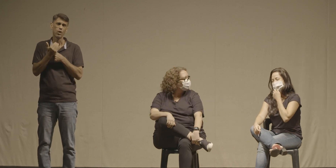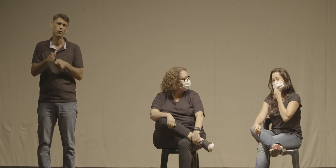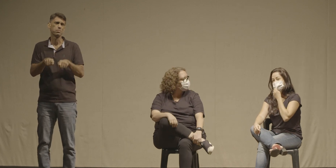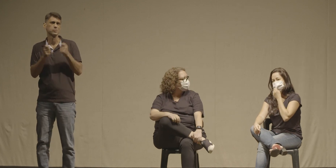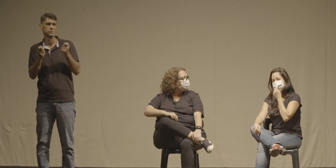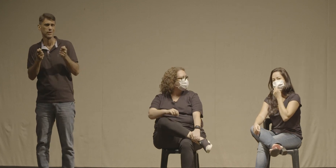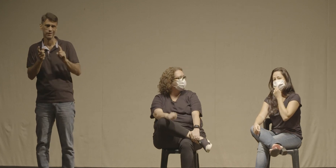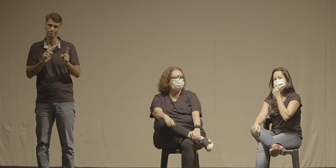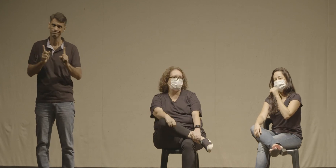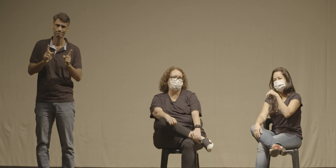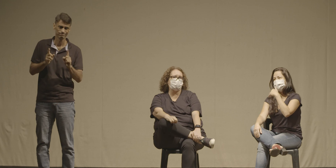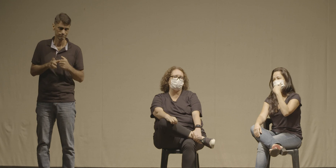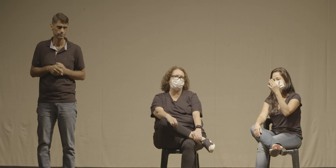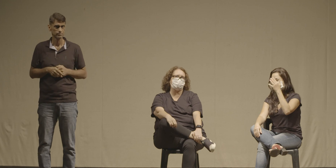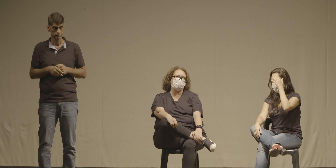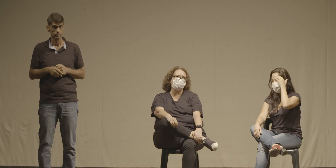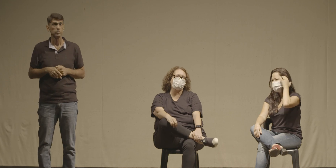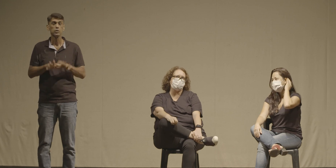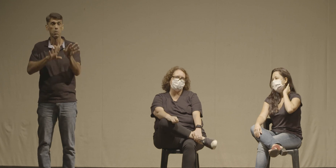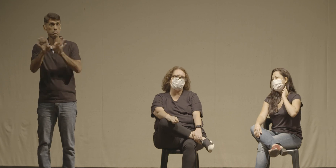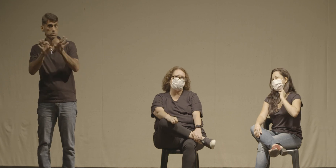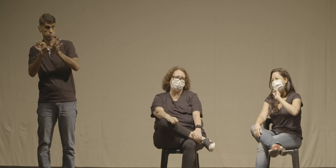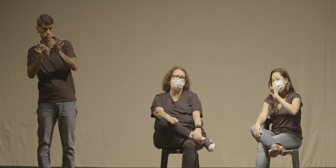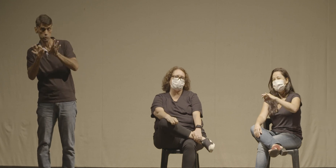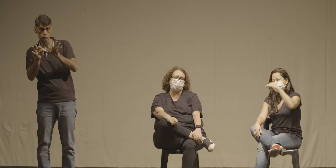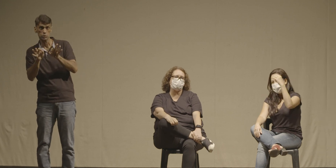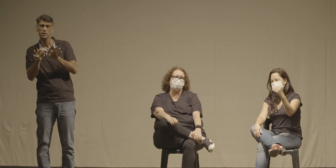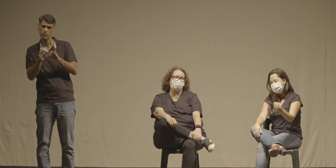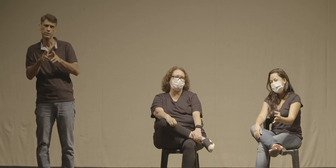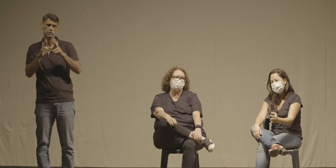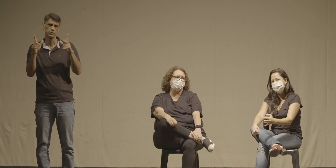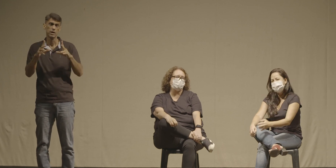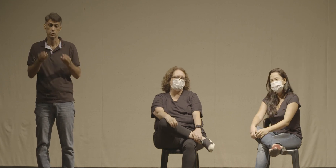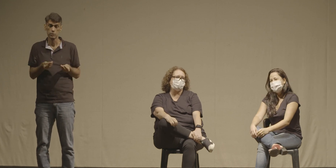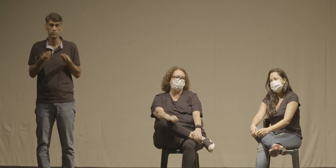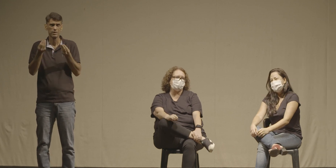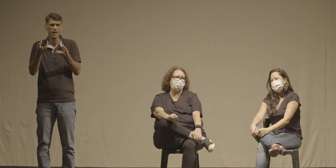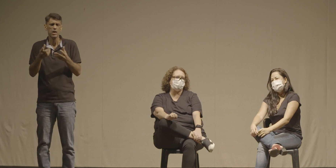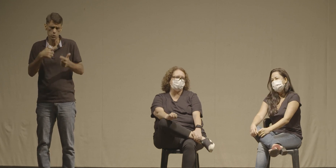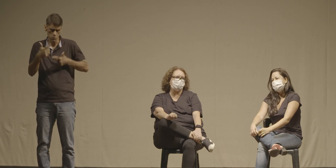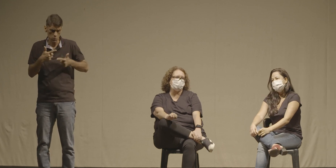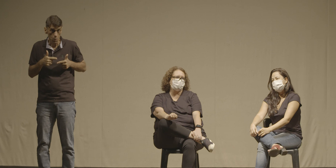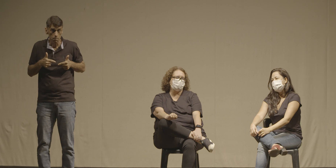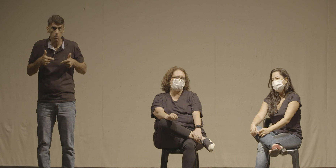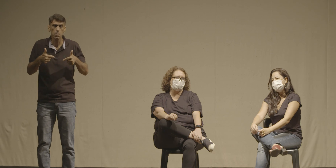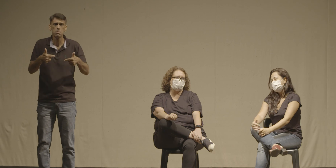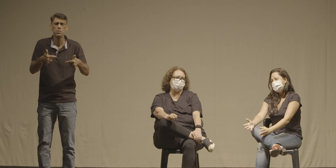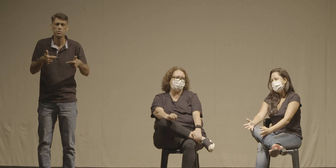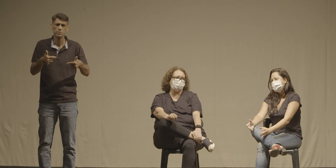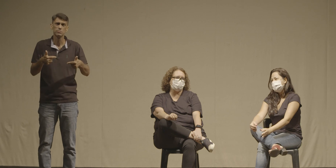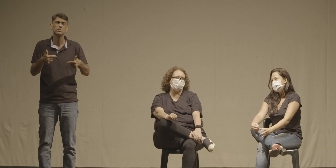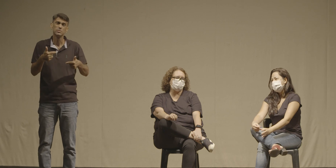fazer a diferença no seu dia, vai fazer a diferença no seu projeto, vai fazer a diferença na sua entrega. Então, o que eu